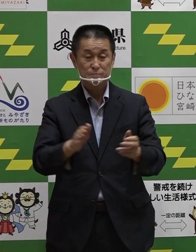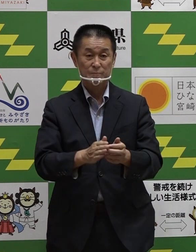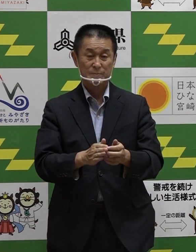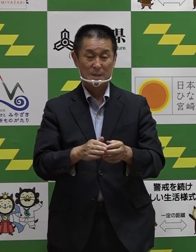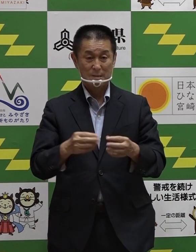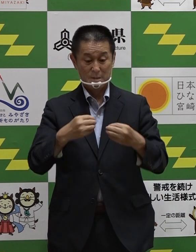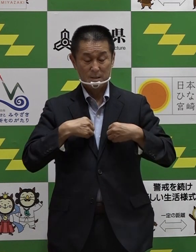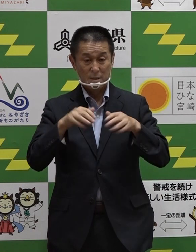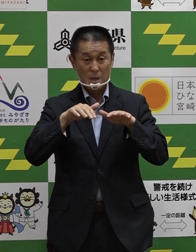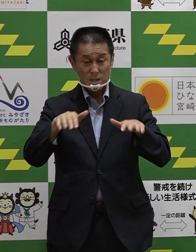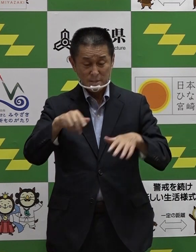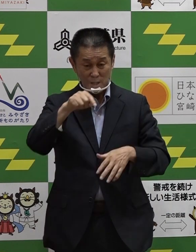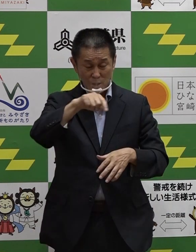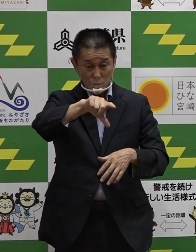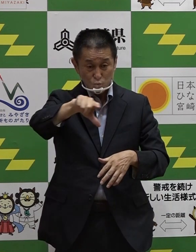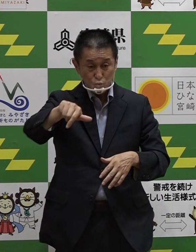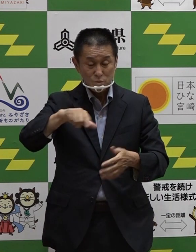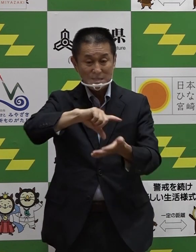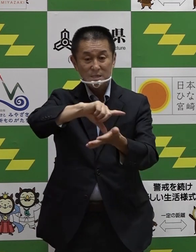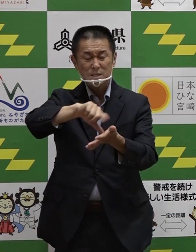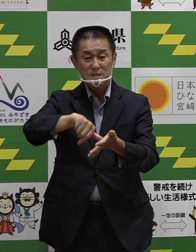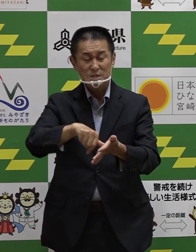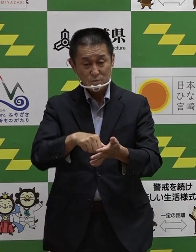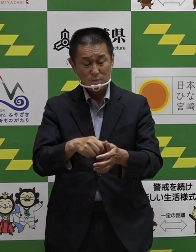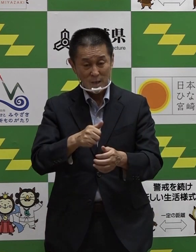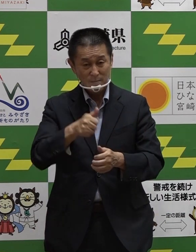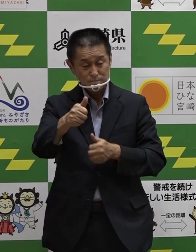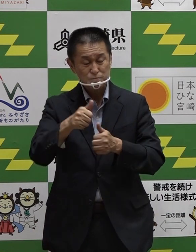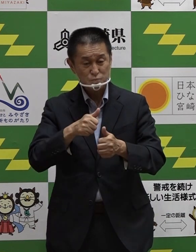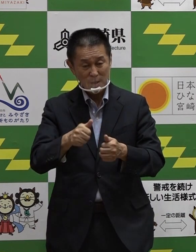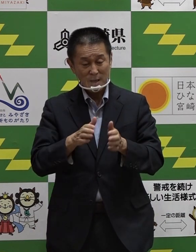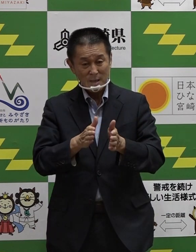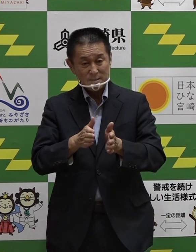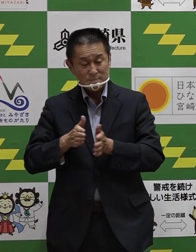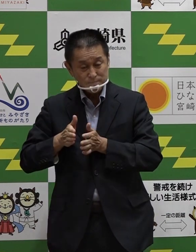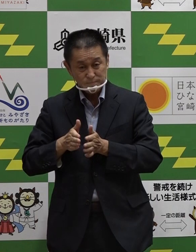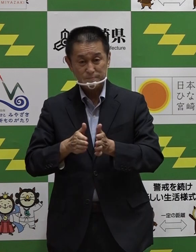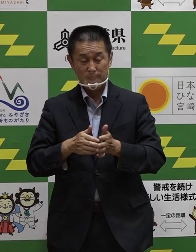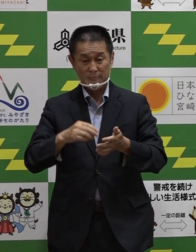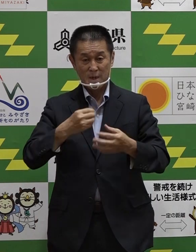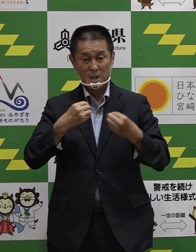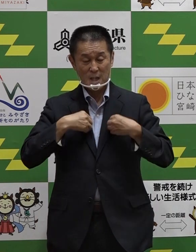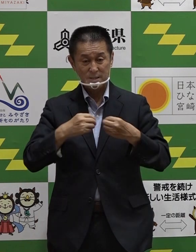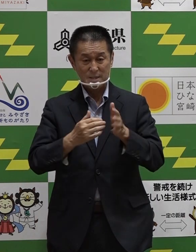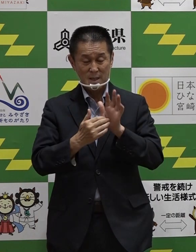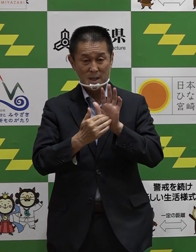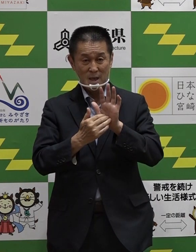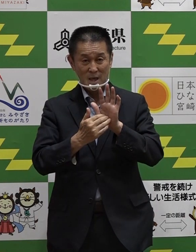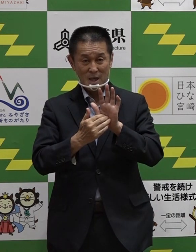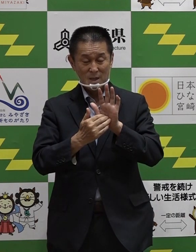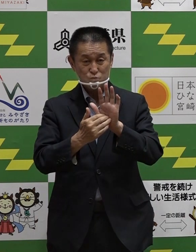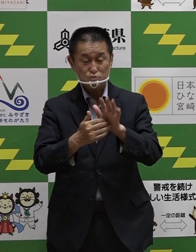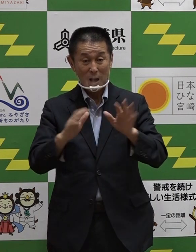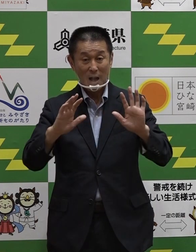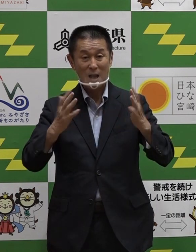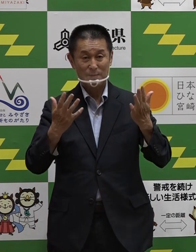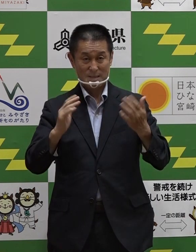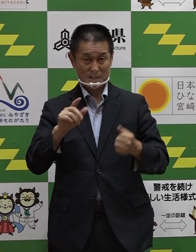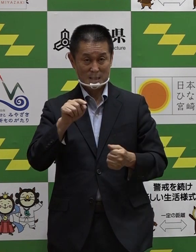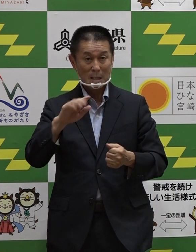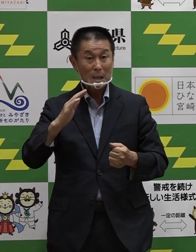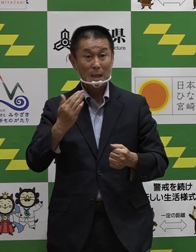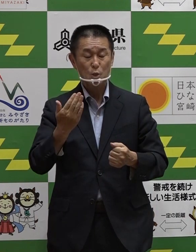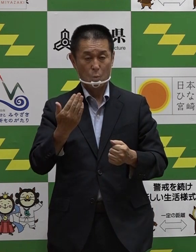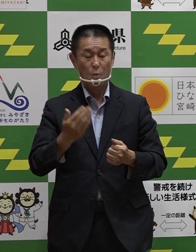染流行地域への往来は避けてというようなところが起こります。先ほど言いましたように感染流行地域として今明示する地域はないわけであります